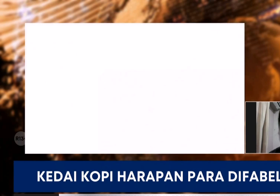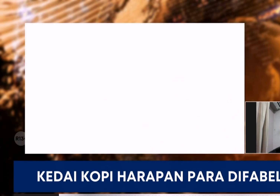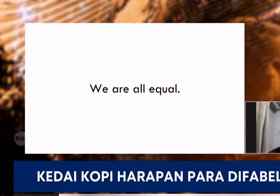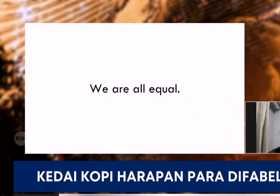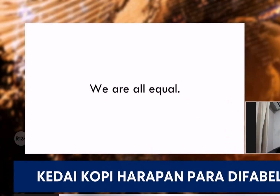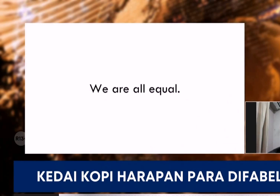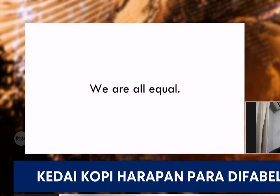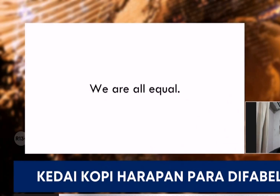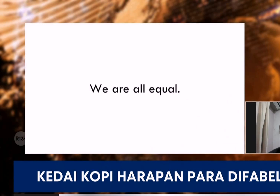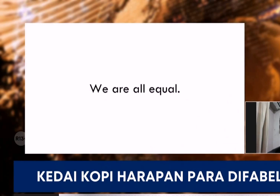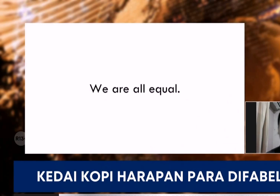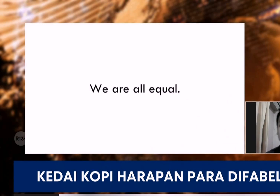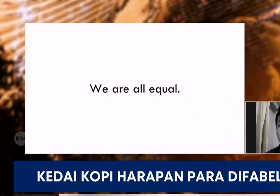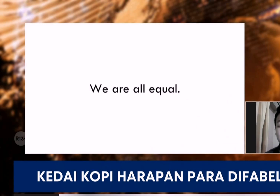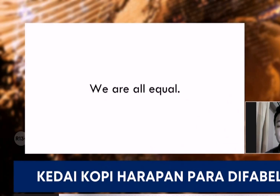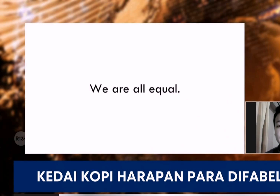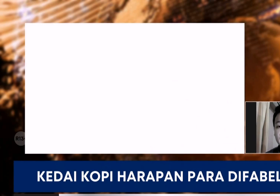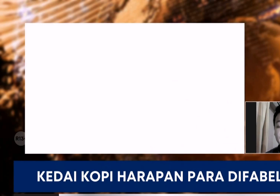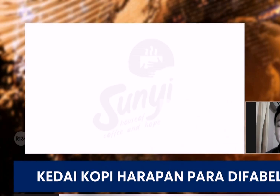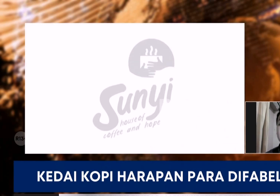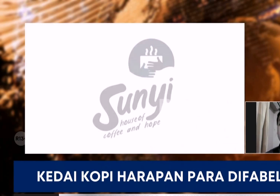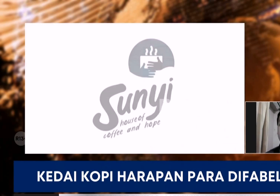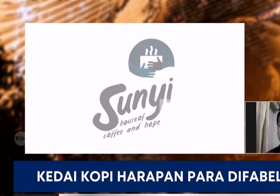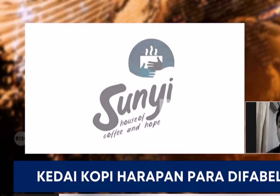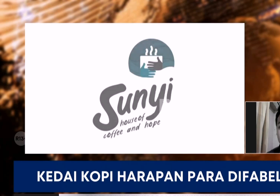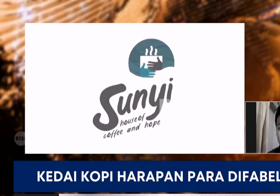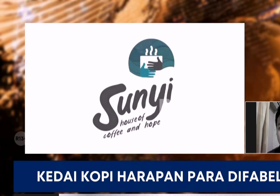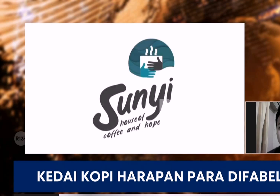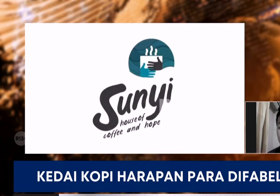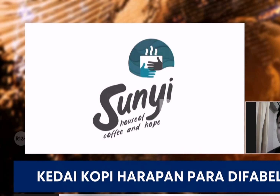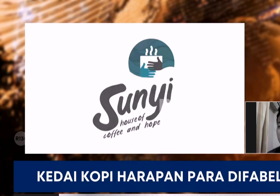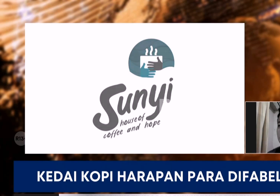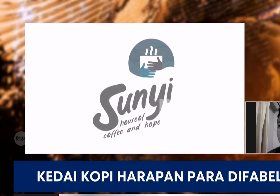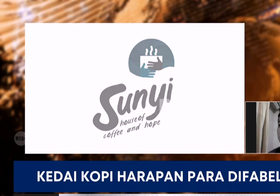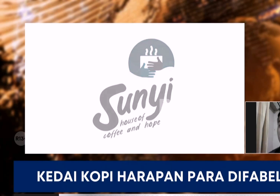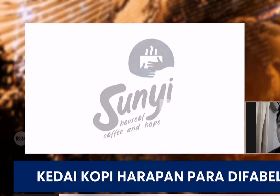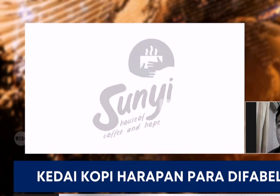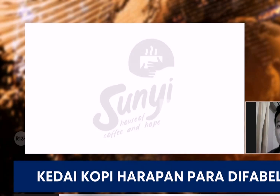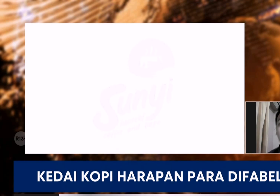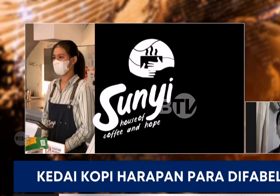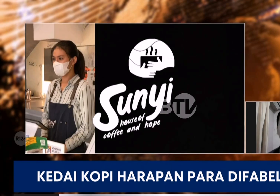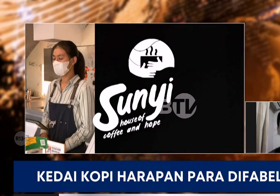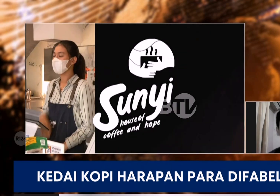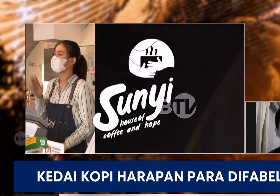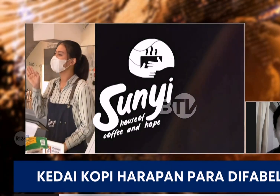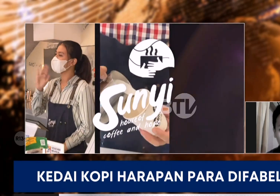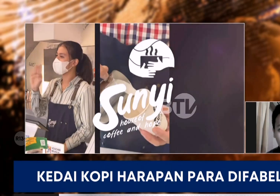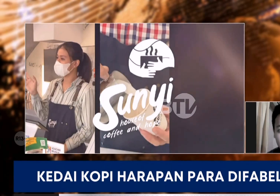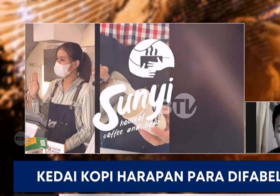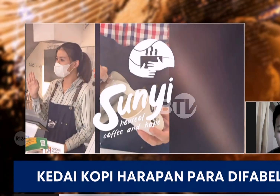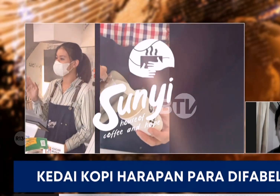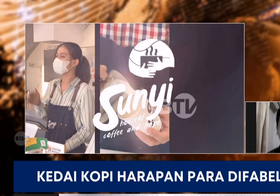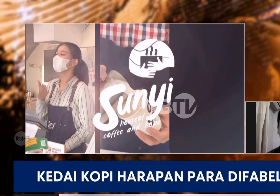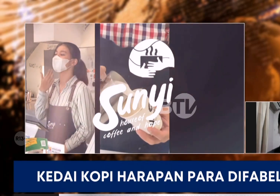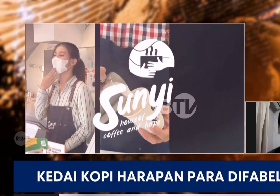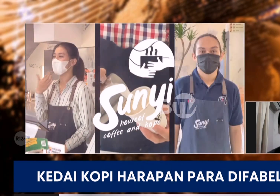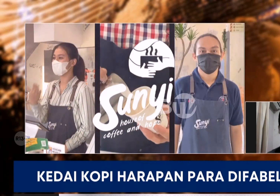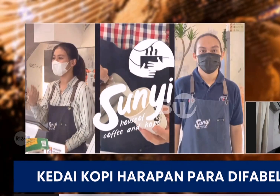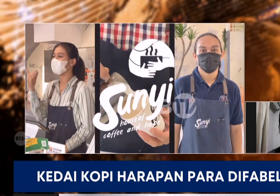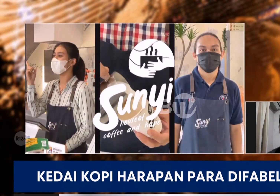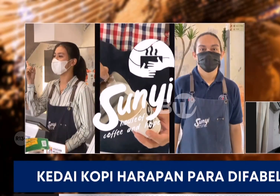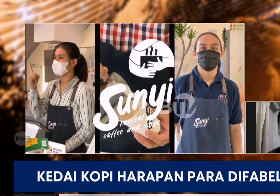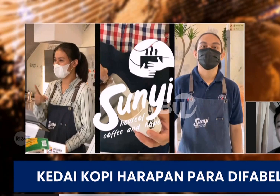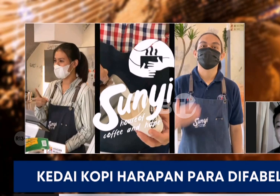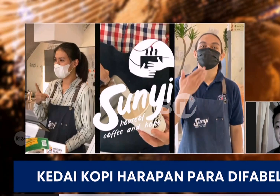Kali ini masyarakat beradaptasi dengan dunia disabilitas. Jadi kita pesan harus pakai bahasa isyarat, mau belajar bareng boleh,